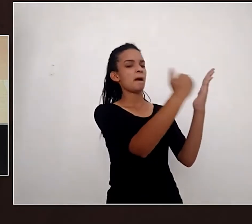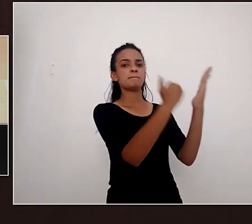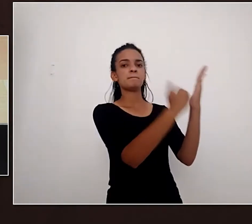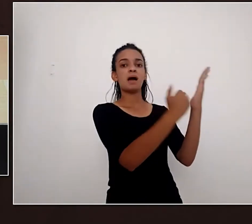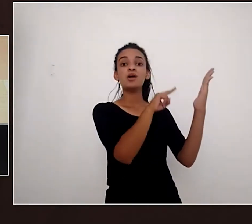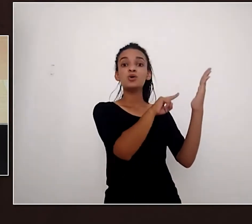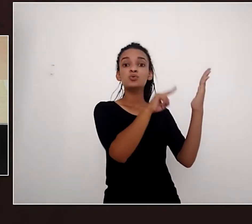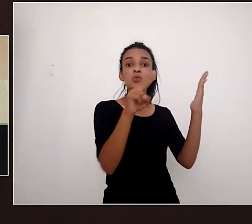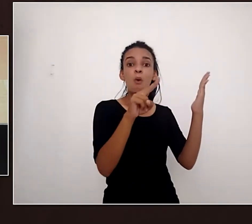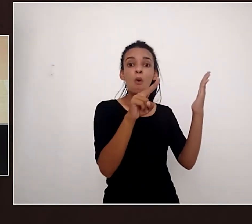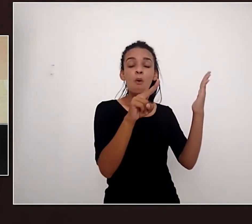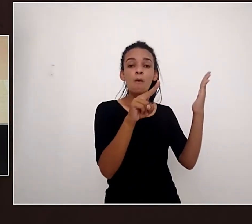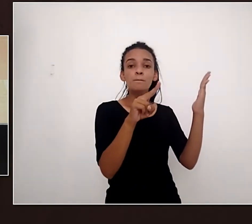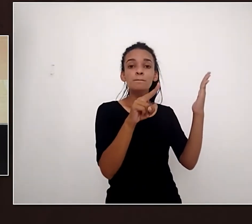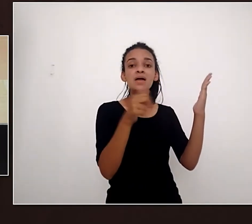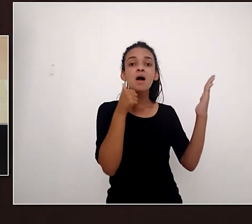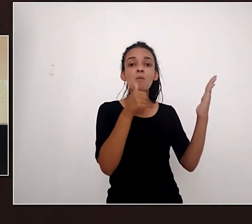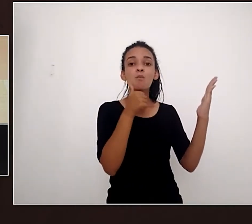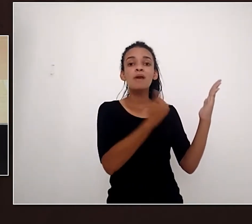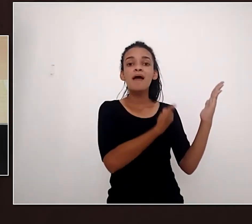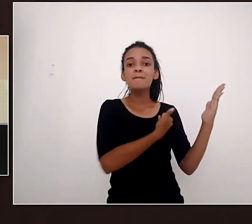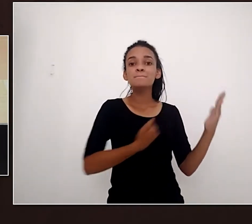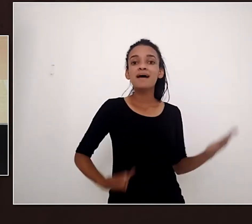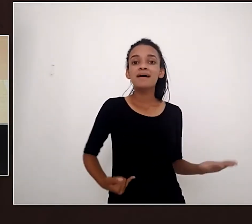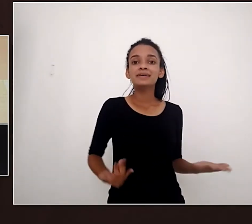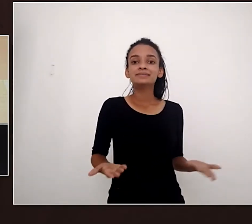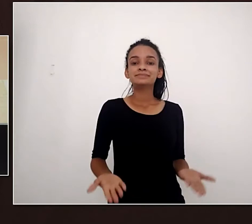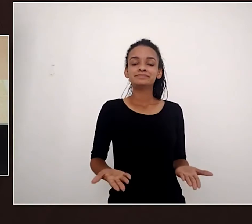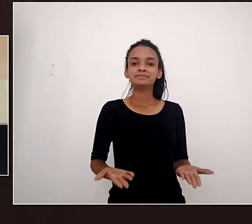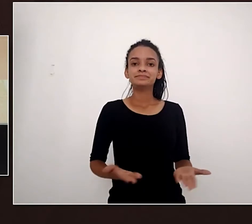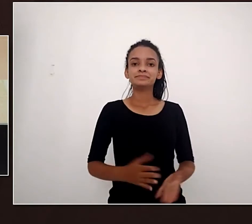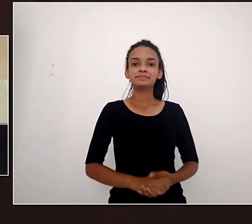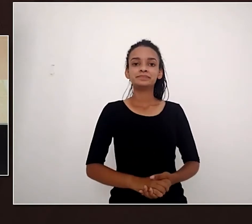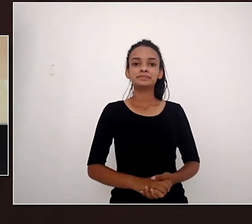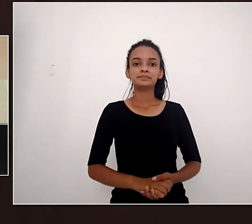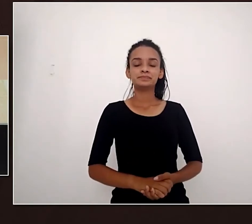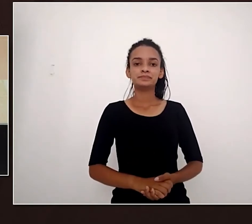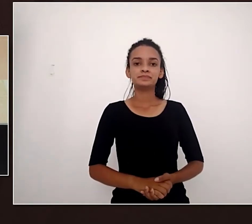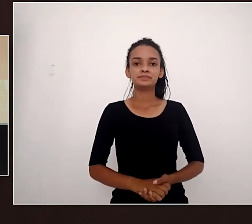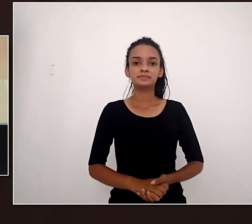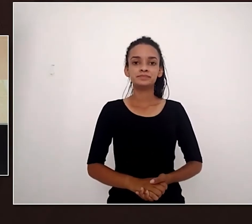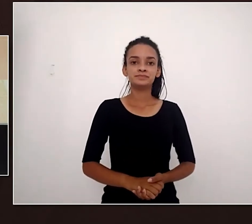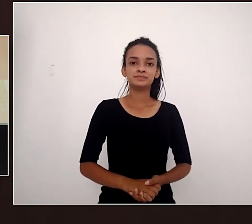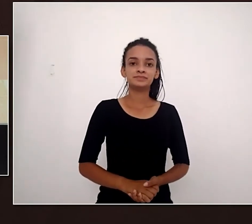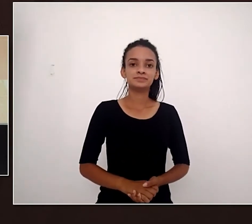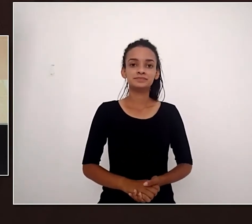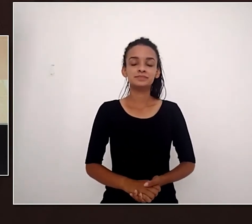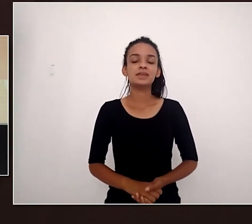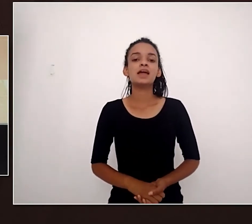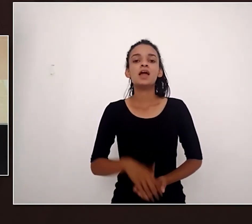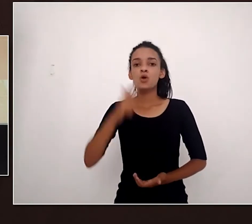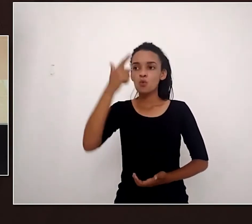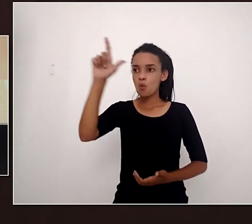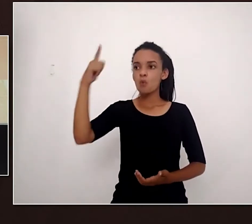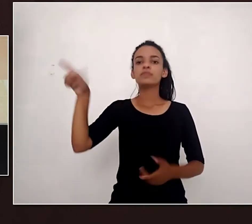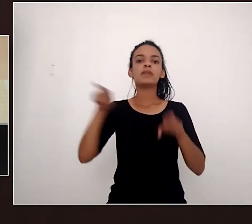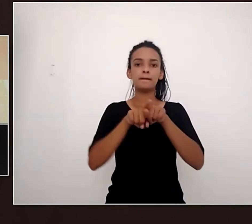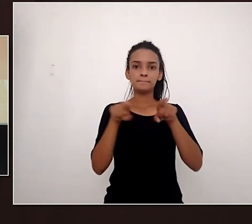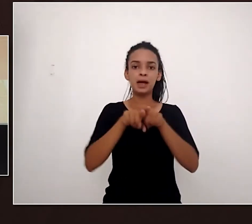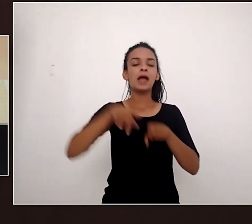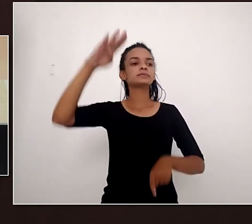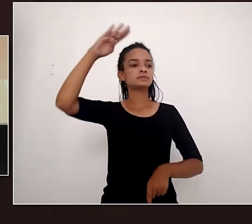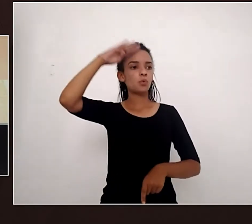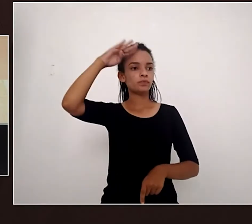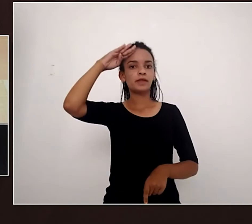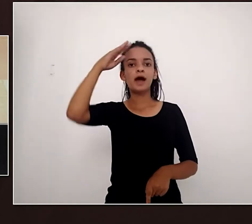imperatriz. E dos outros, os auto-oficiais que serviam juntamente com ele